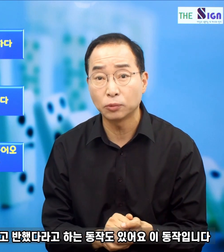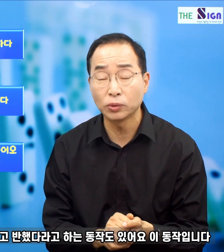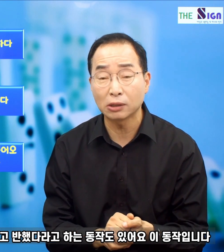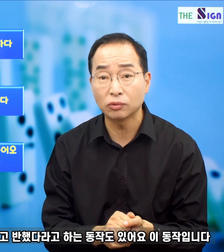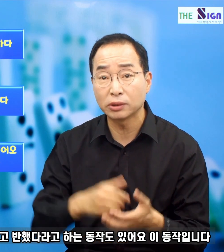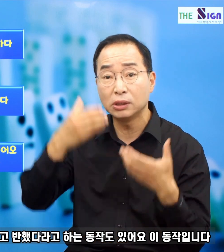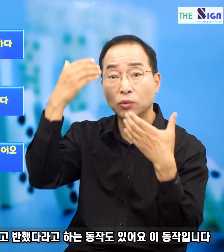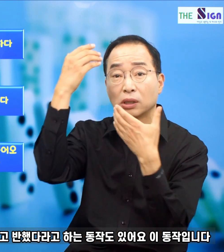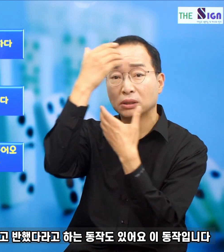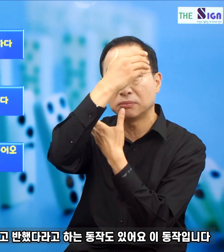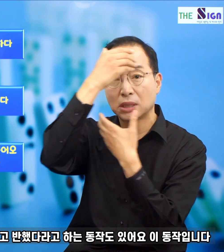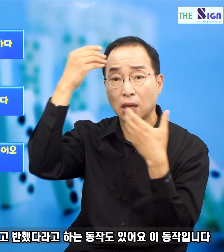동작도 있어요. 이 동작 씁니다.